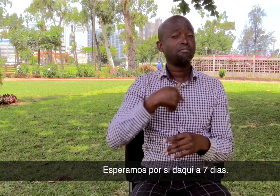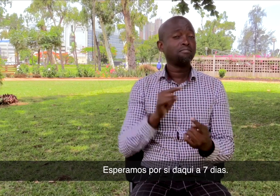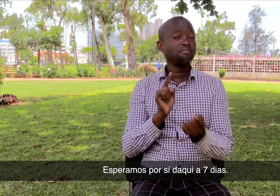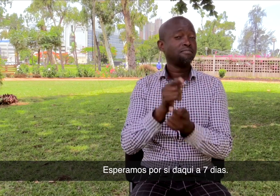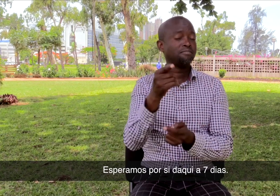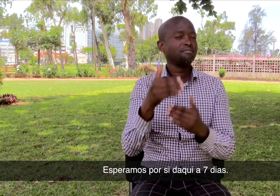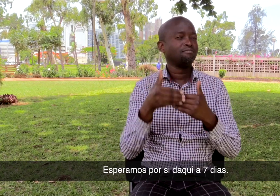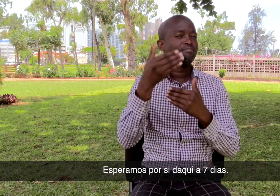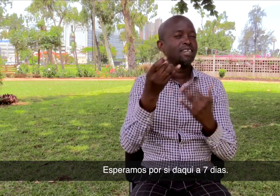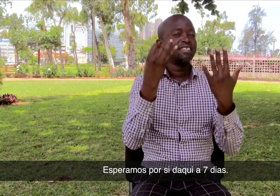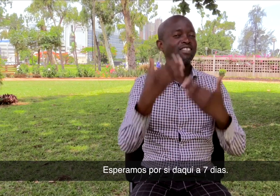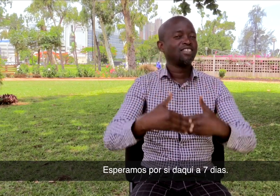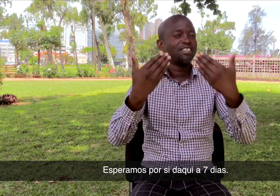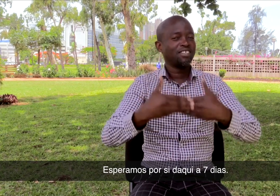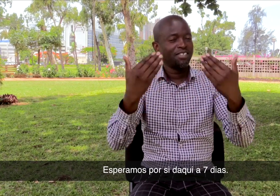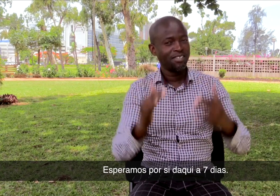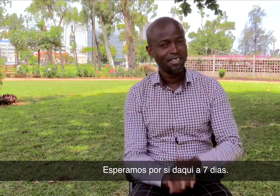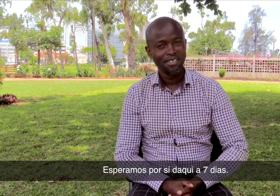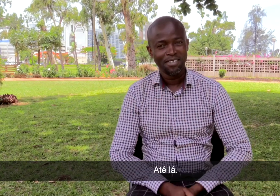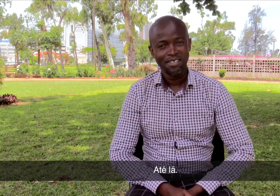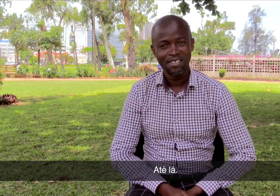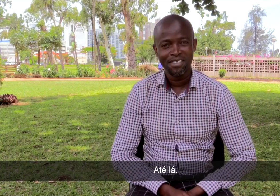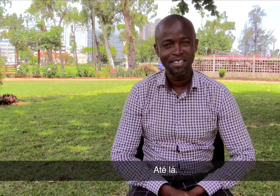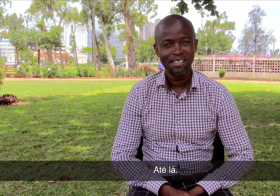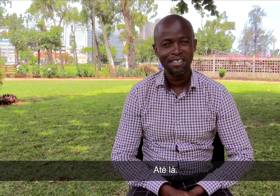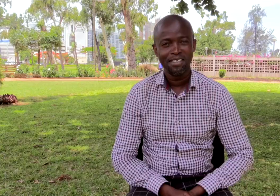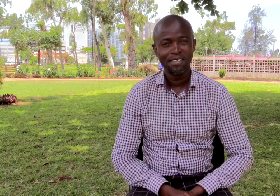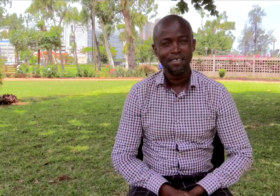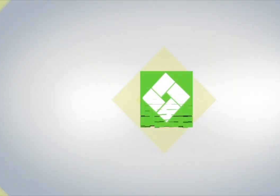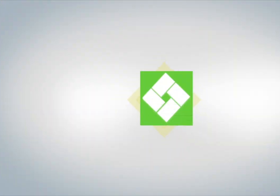quente e nós esperamos por ti nos próximos sete dias. Até lá.